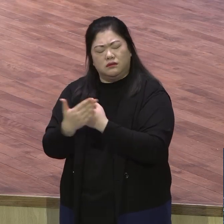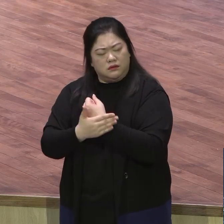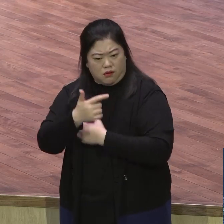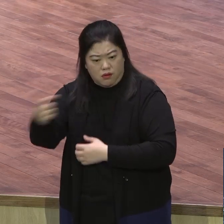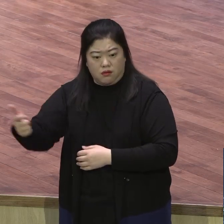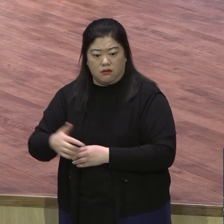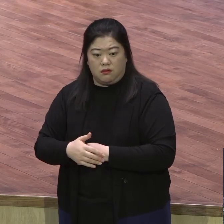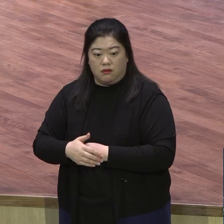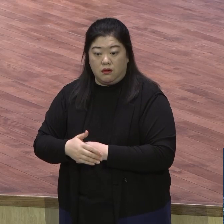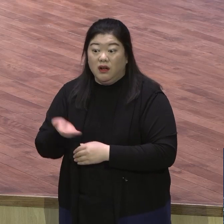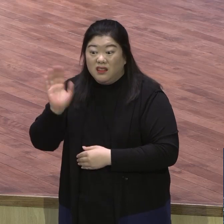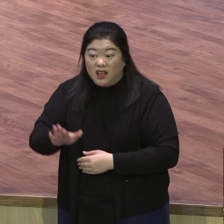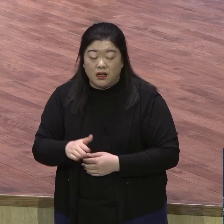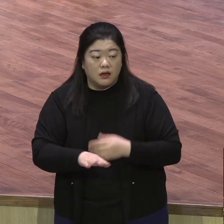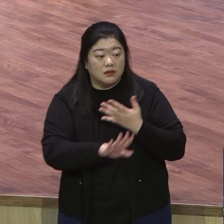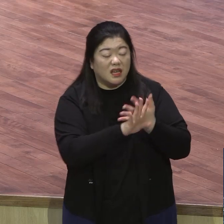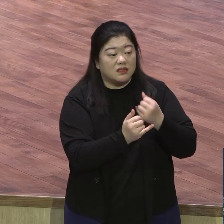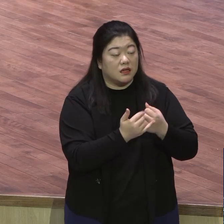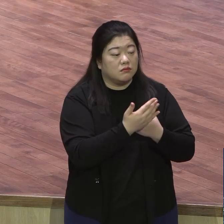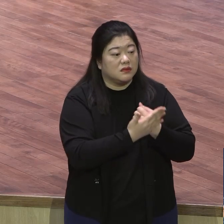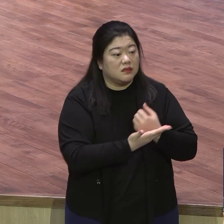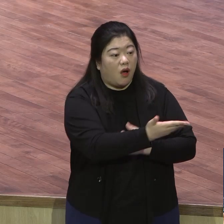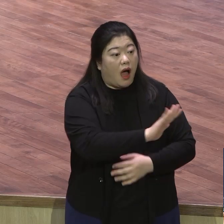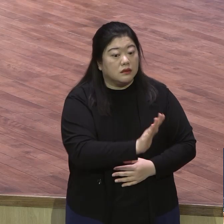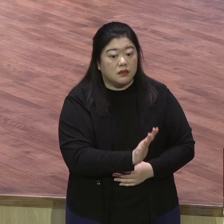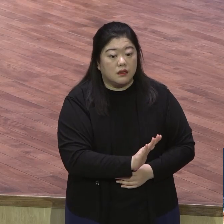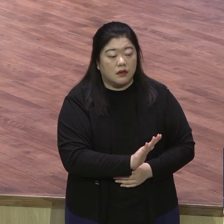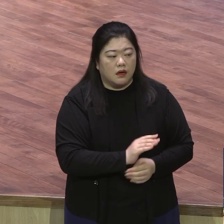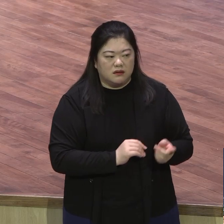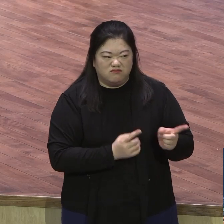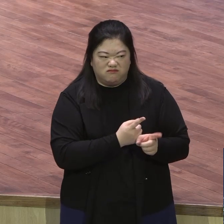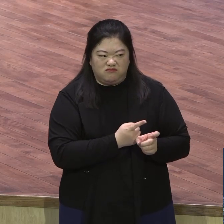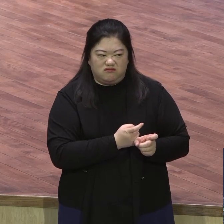회복되어야만 하나님을 사랑하고 유수를 사랑하고